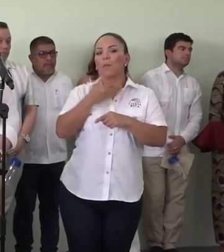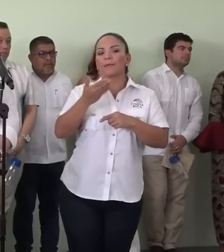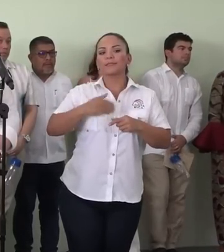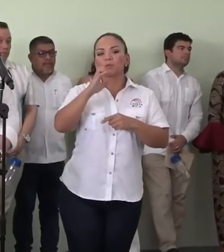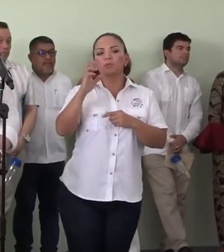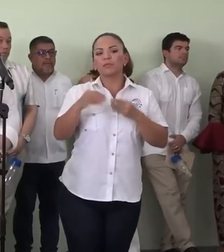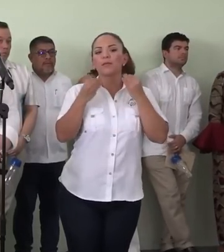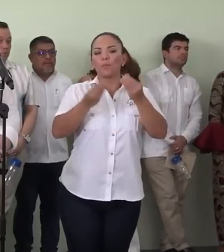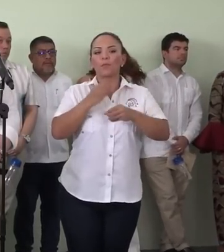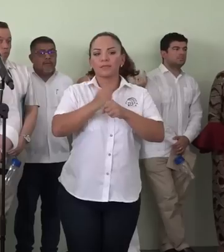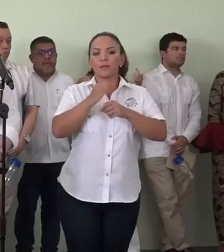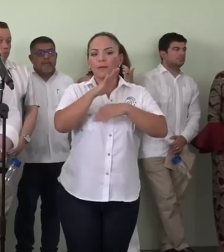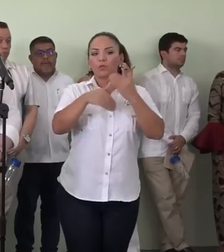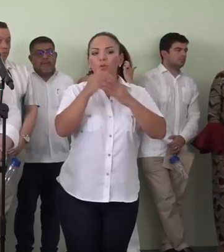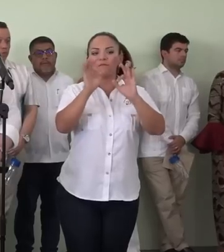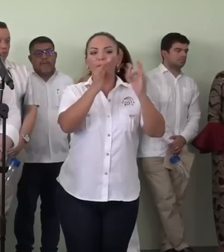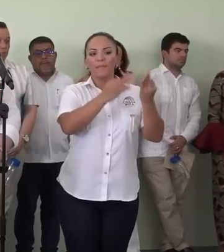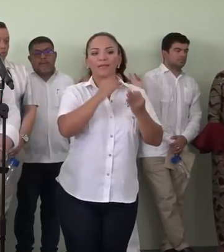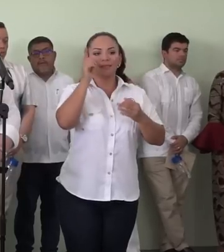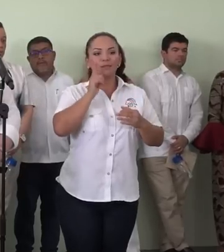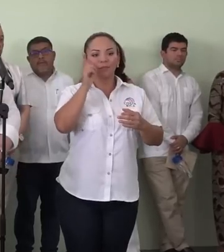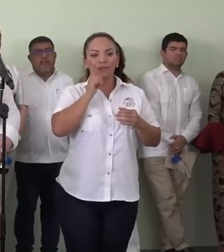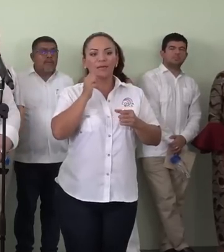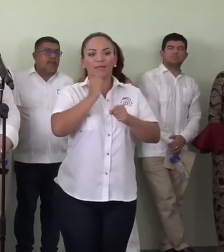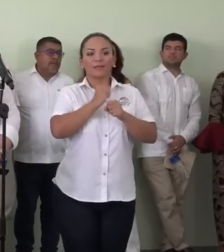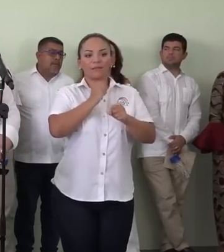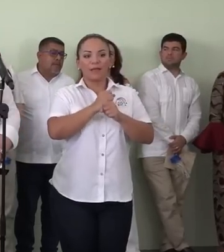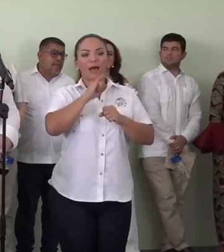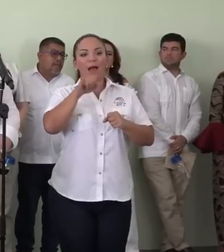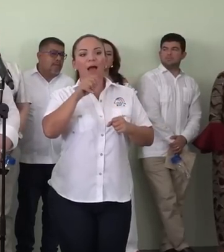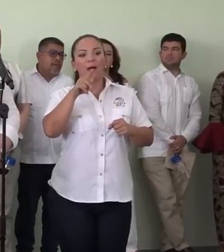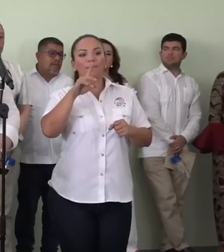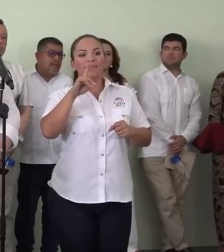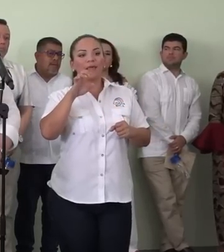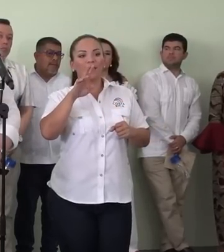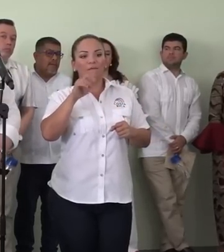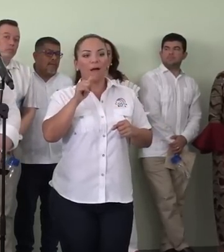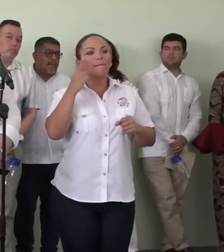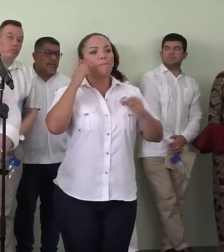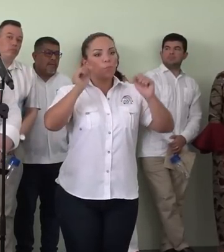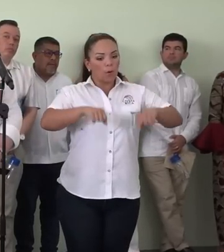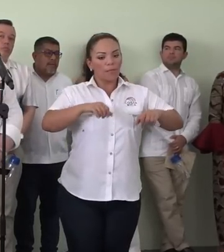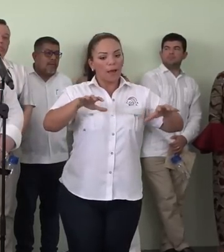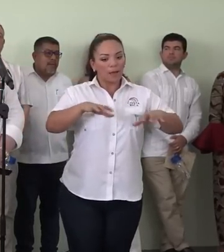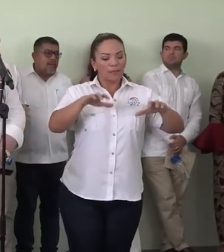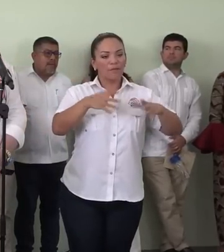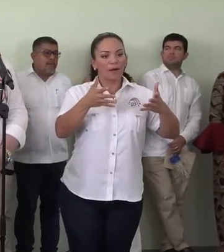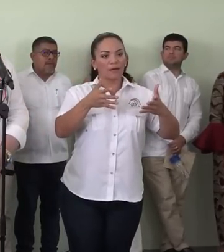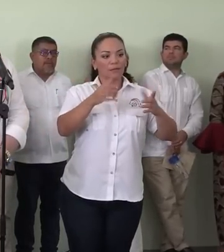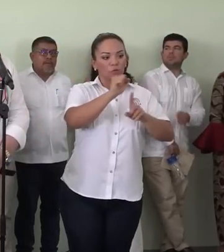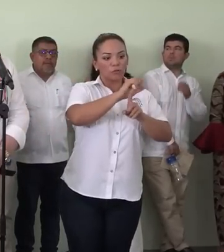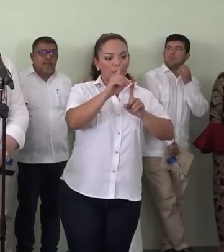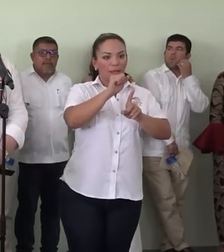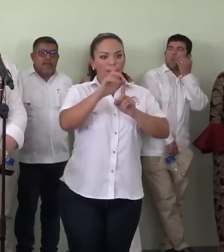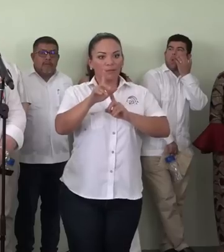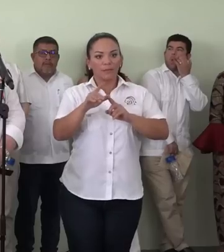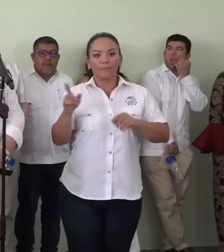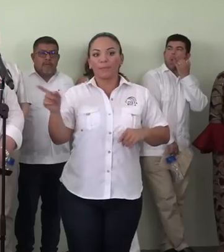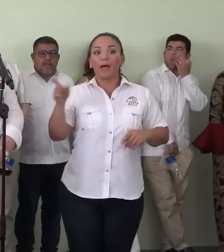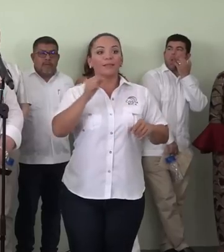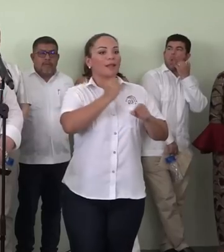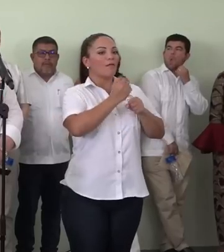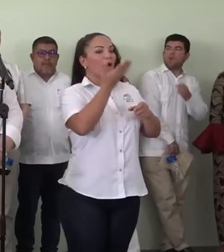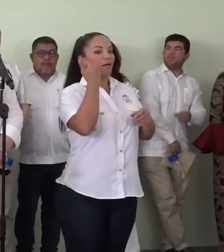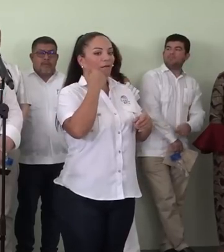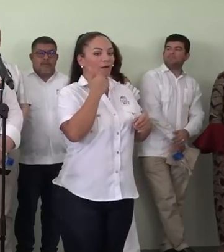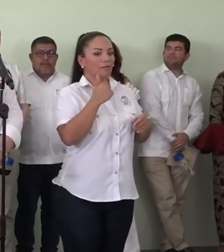República para que todas estas familias que trabajan en Hagdea puedan activar esas sociedades anónimas laborales? No, trabajaban. Sí, trabajaban,